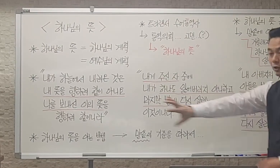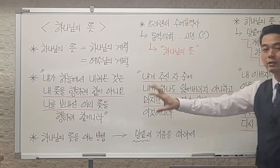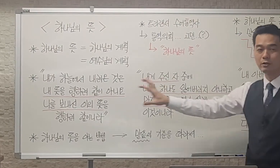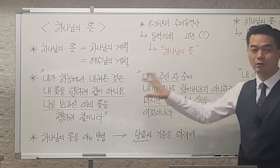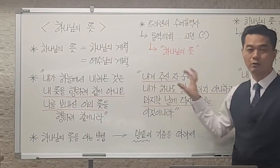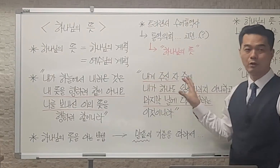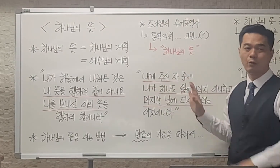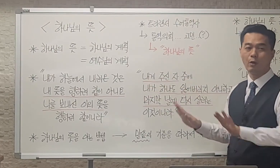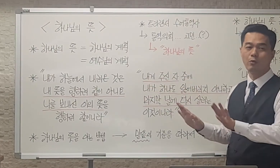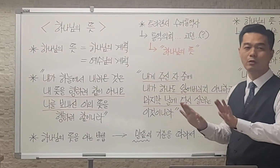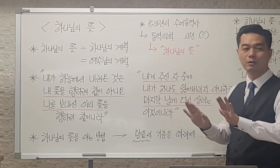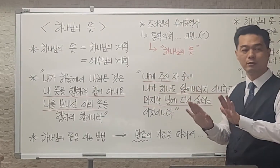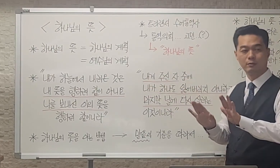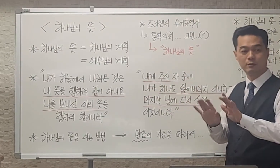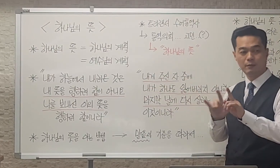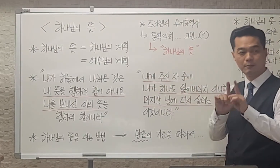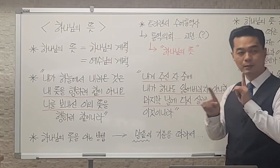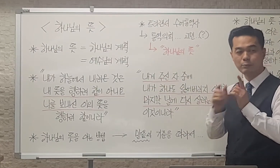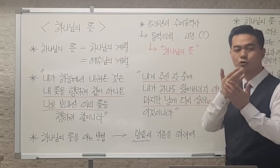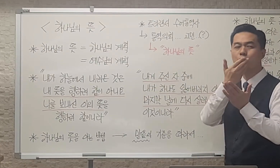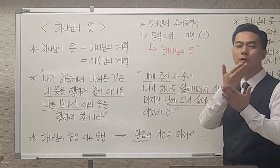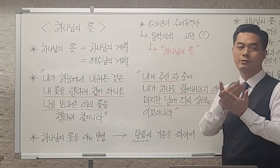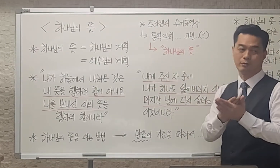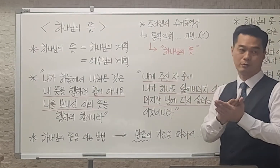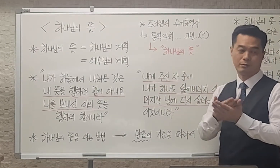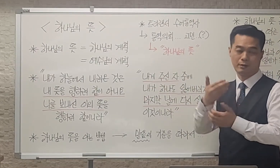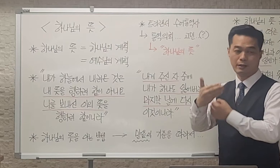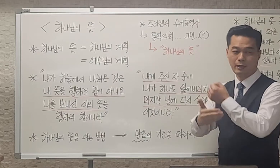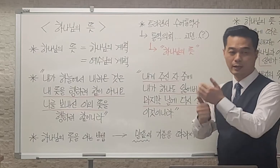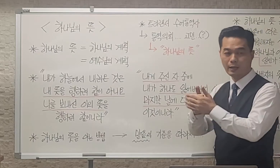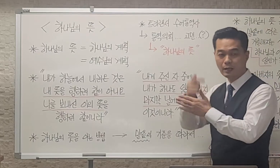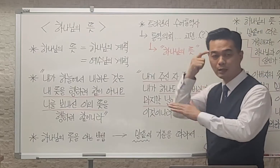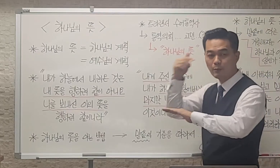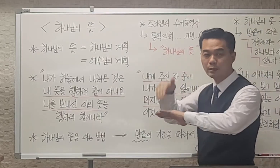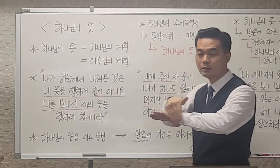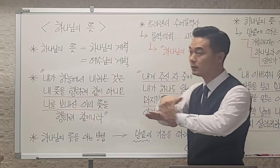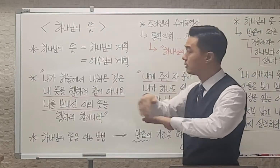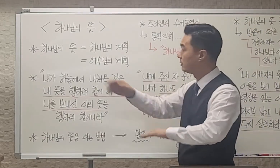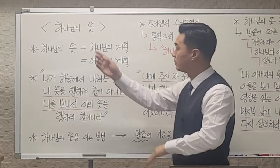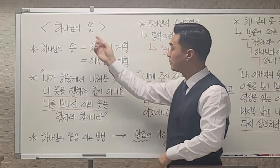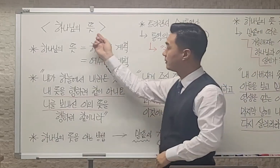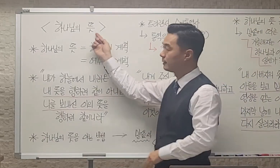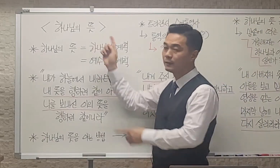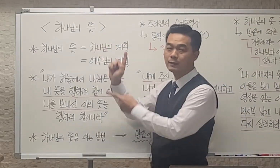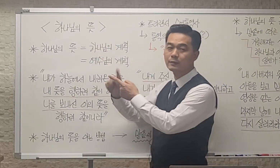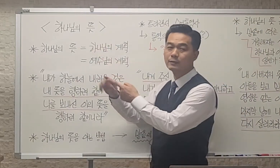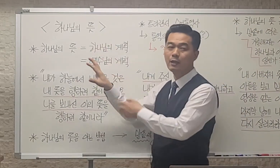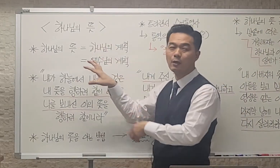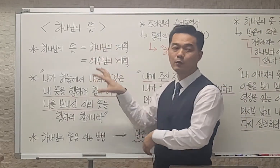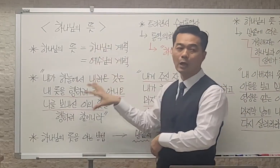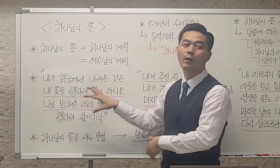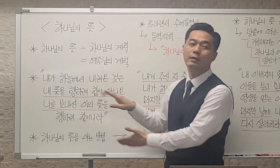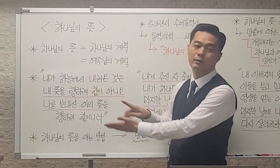써놨어요. 왜? 오늘 말씀이 중요해서. 하나님의 뜻 그대로 나와 있는